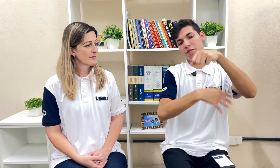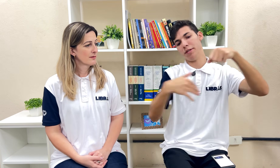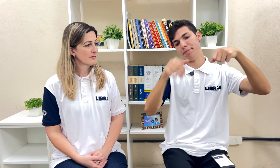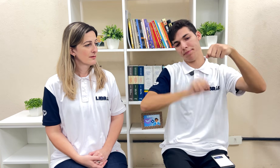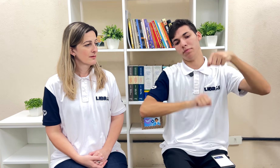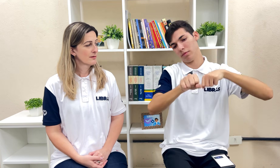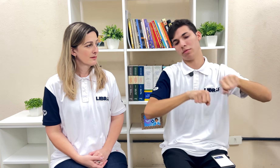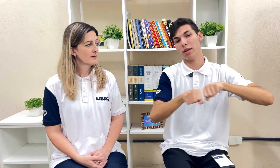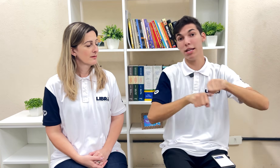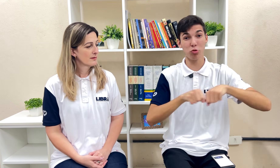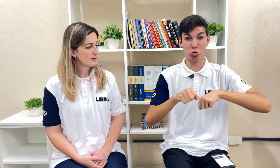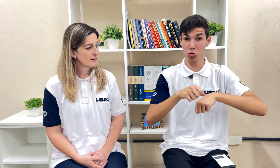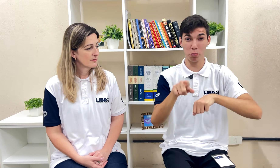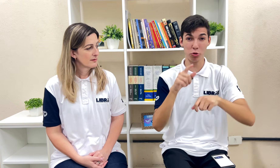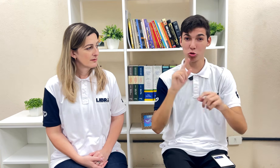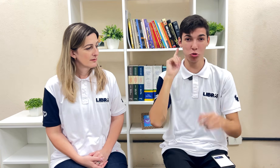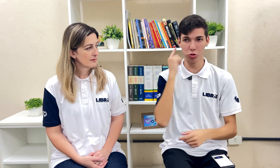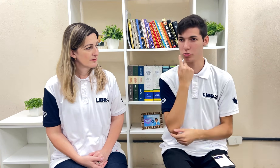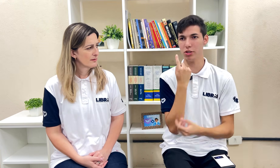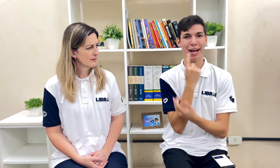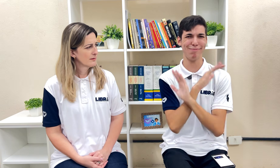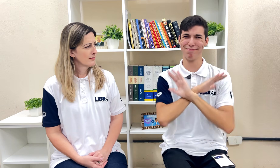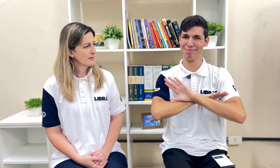lavando. Isso tudo para o surdo já